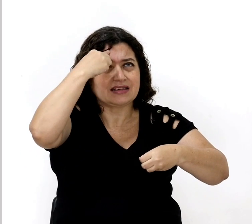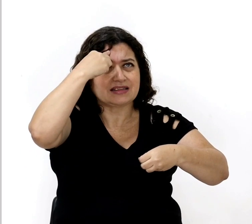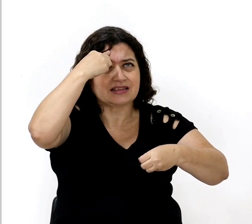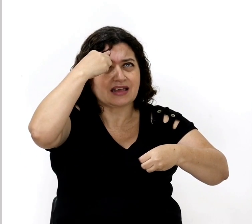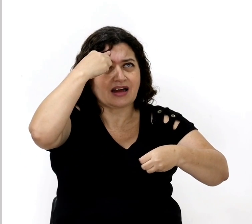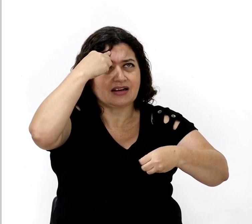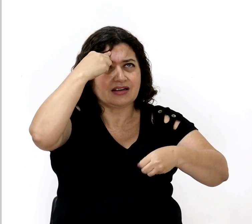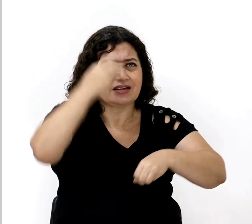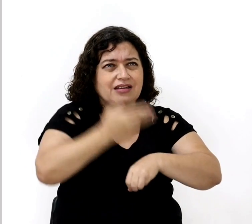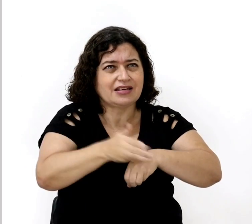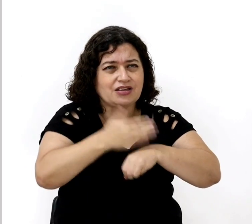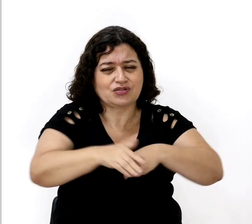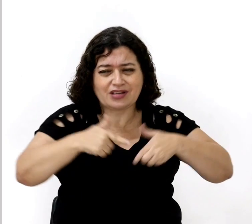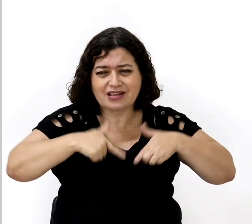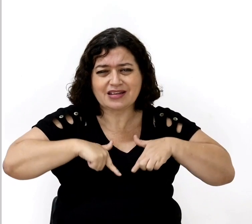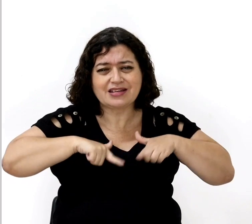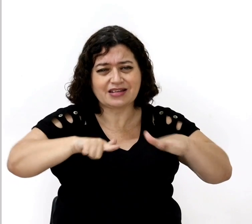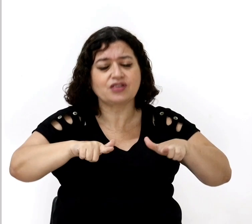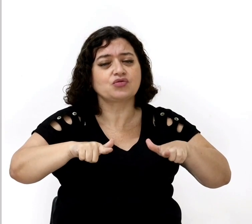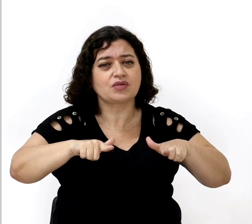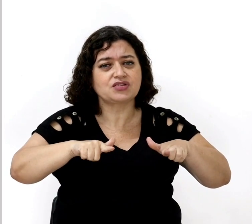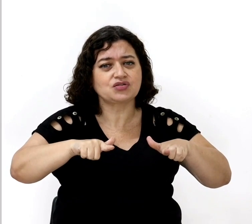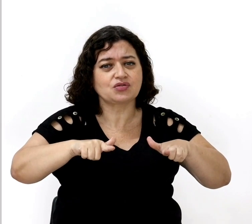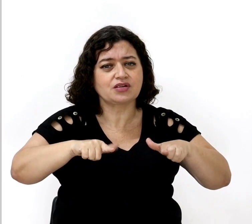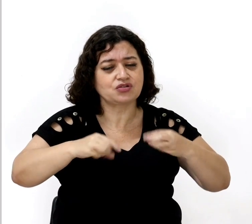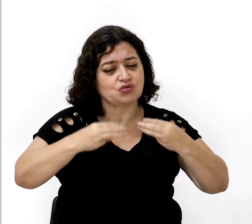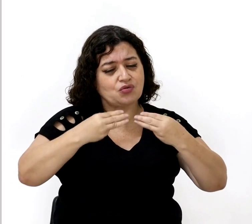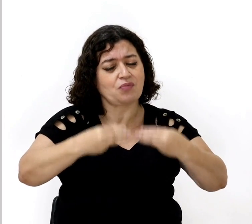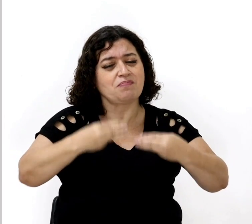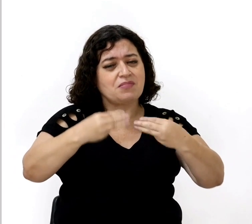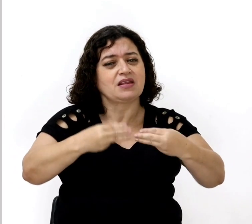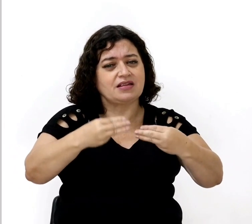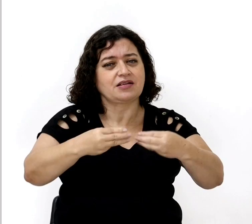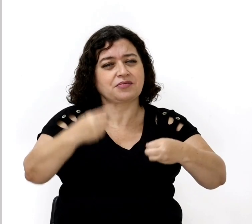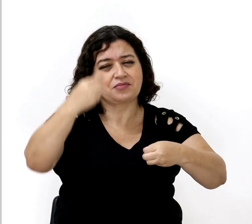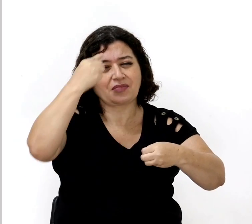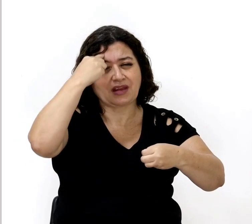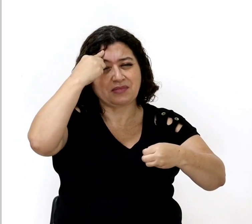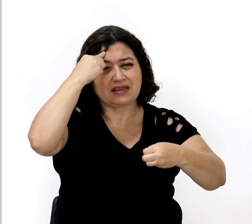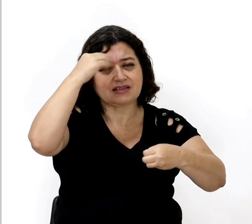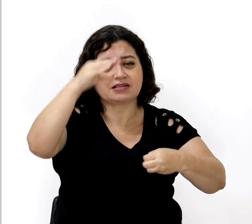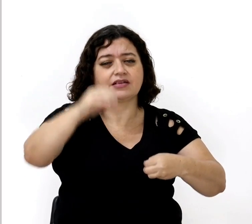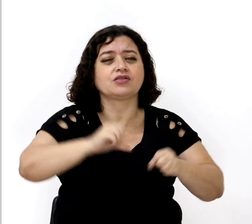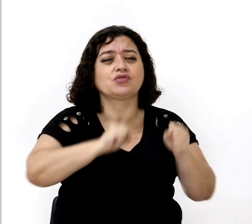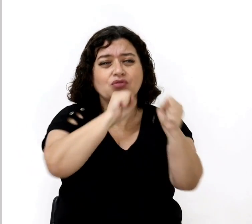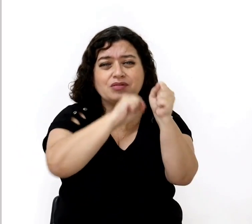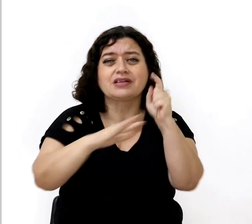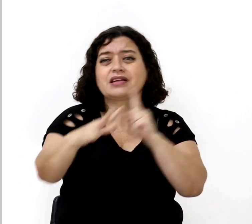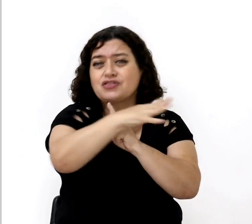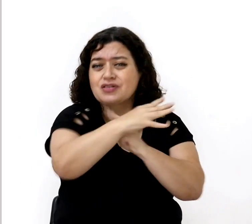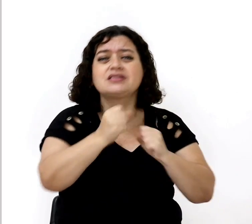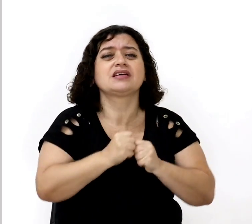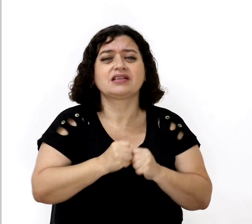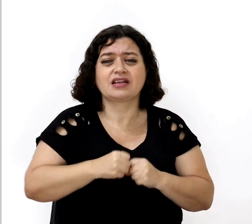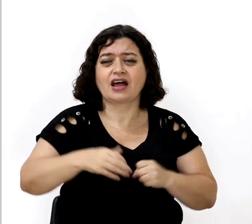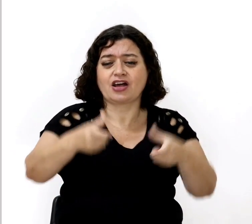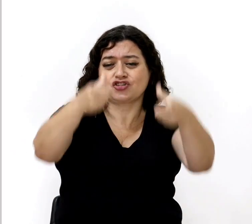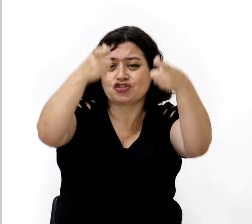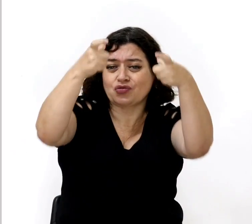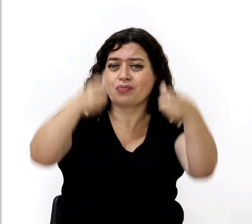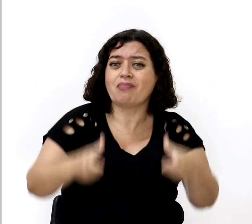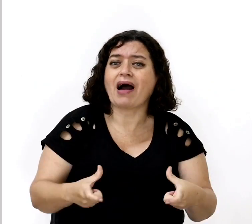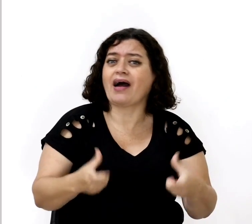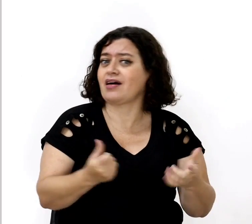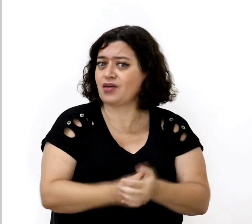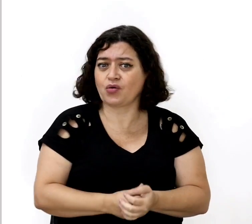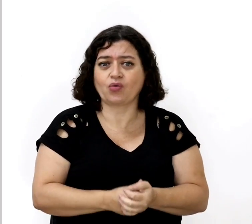em ações, atuações desses ministérios, pensando a sociedade, pensando o bairro. O que eu posso fazer por